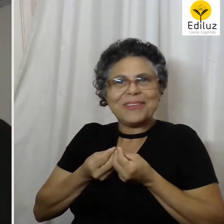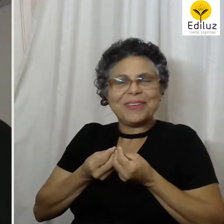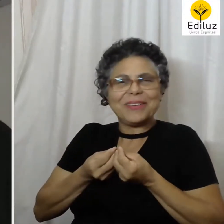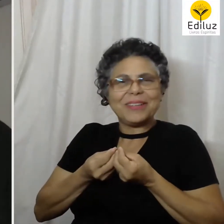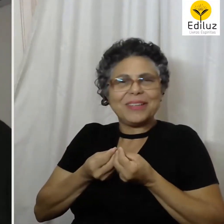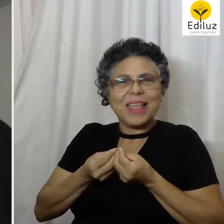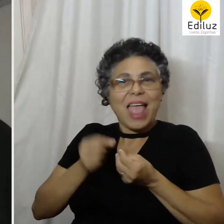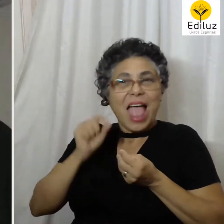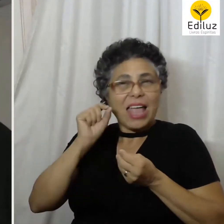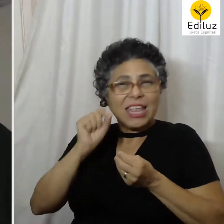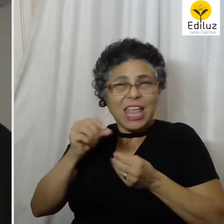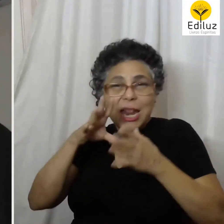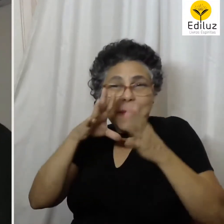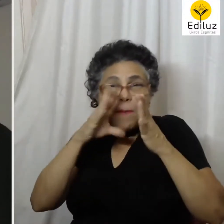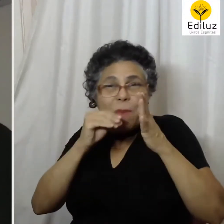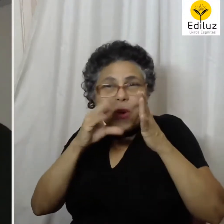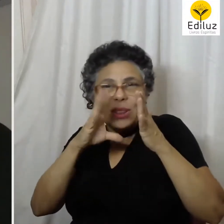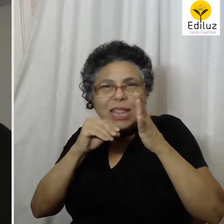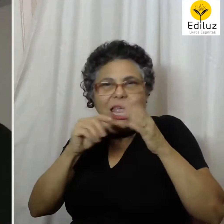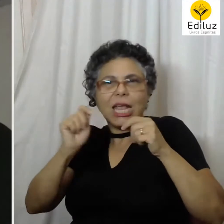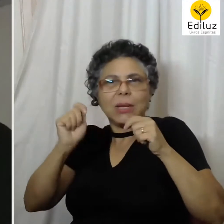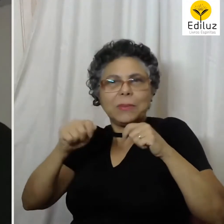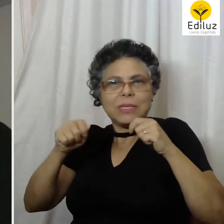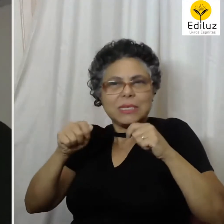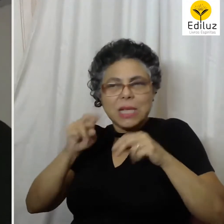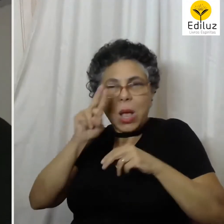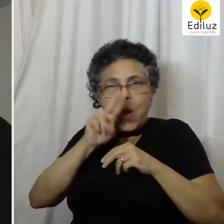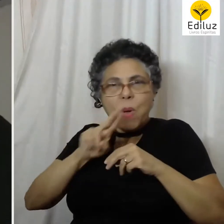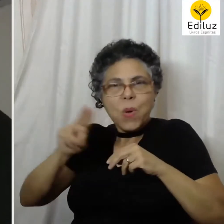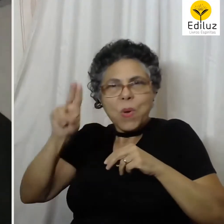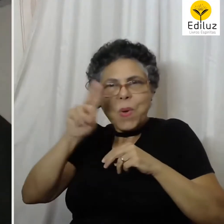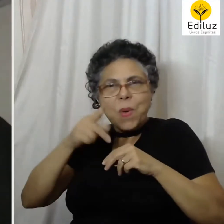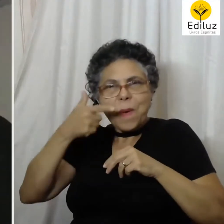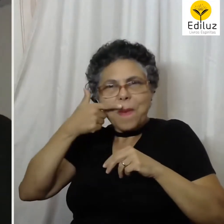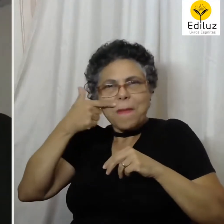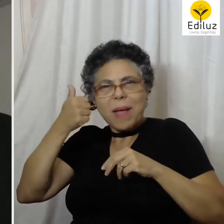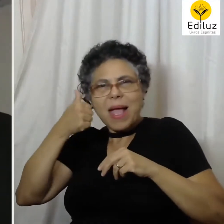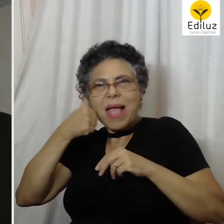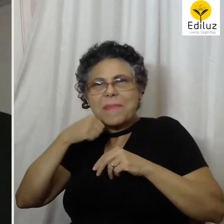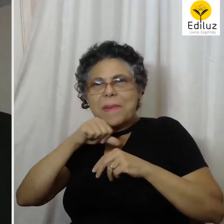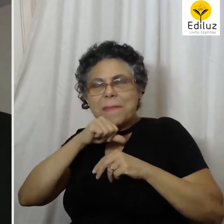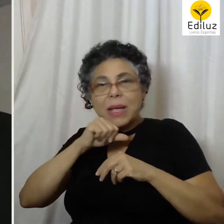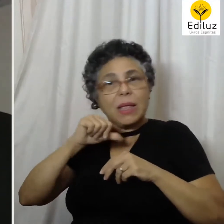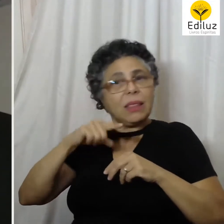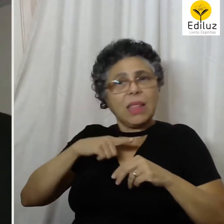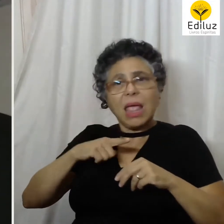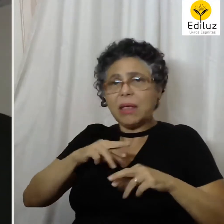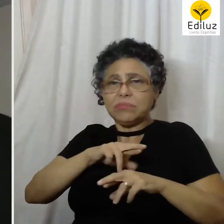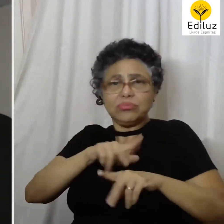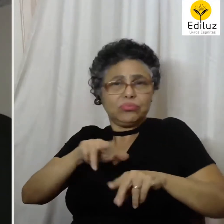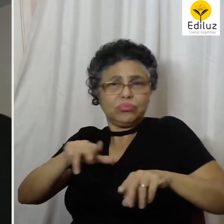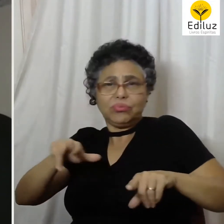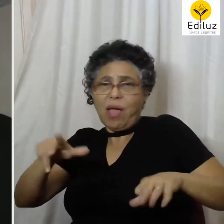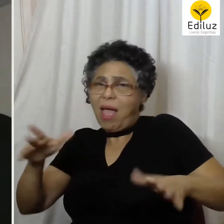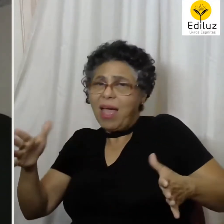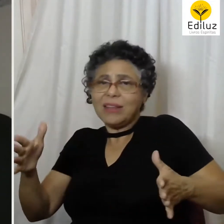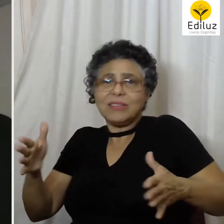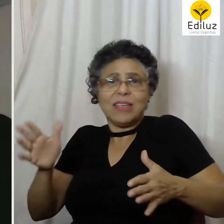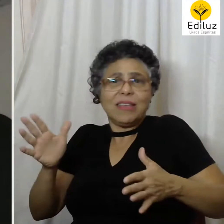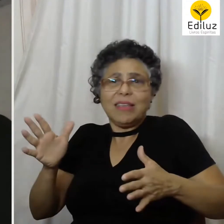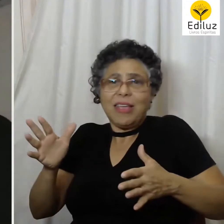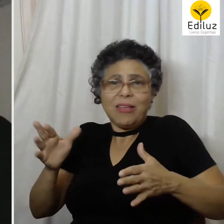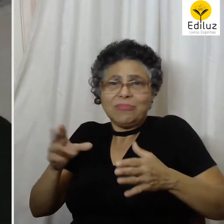que aquele modelo seja utilizado pelos pais, diversos fatores influenciaram,